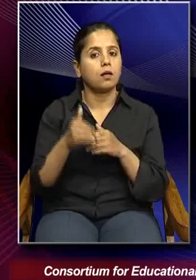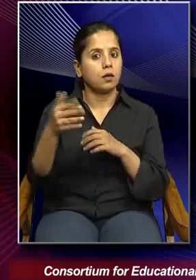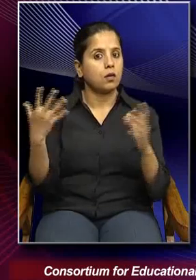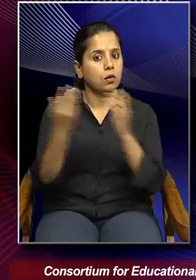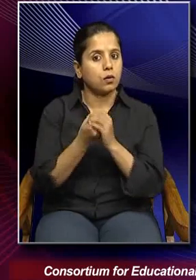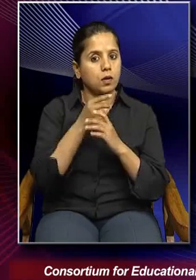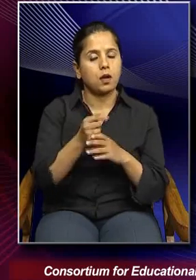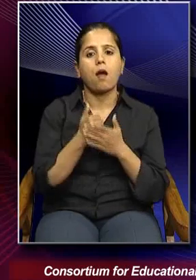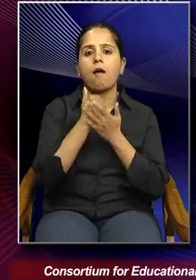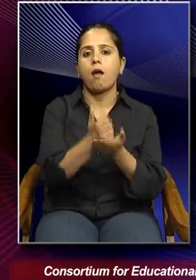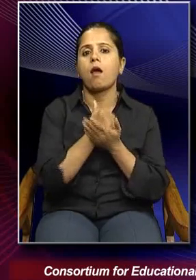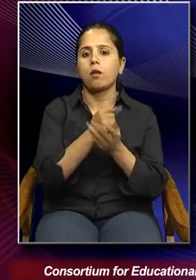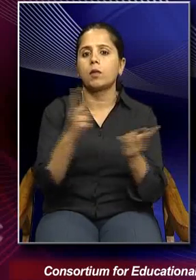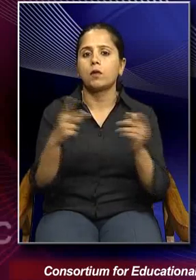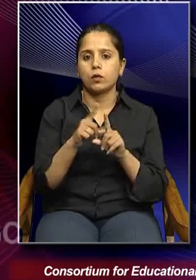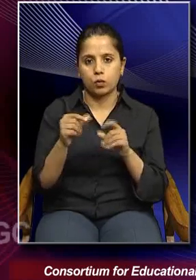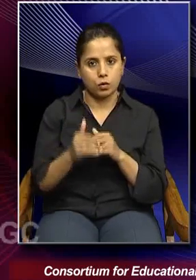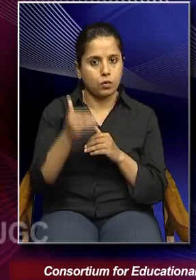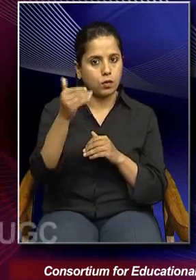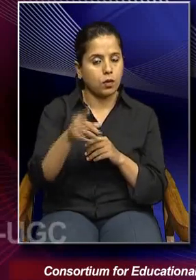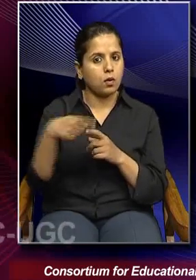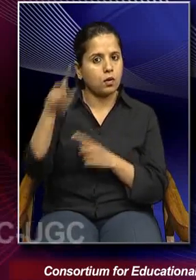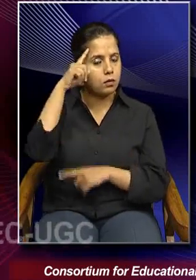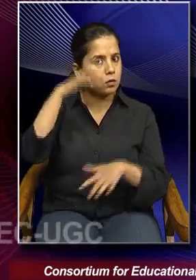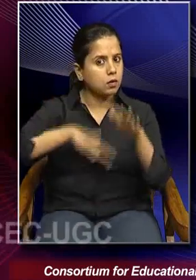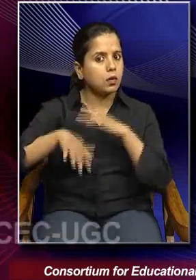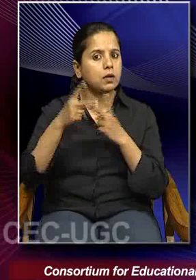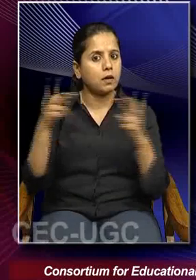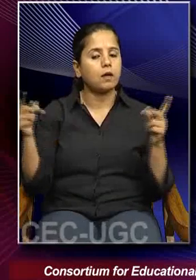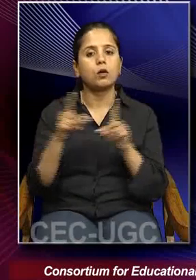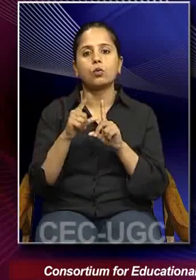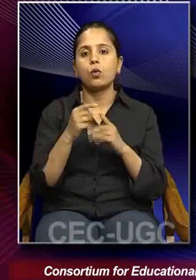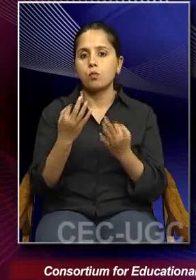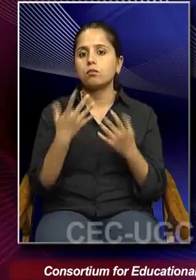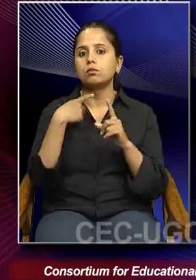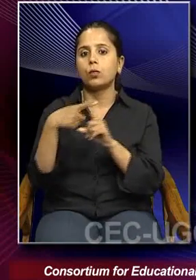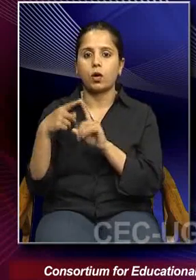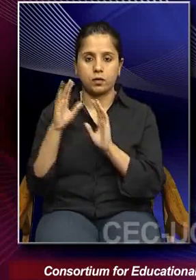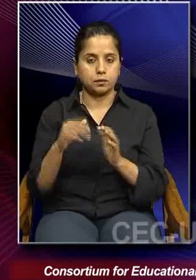कर रहे थे अपनी रचनात्मक भूमिका निभा रहे थे